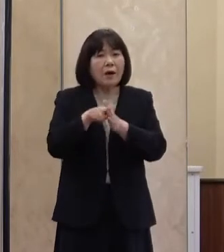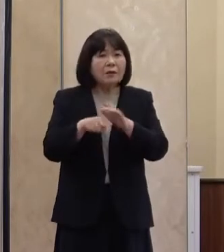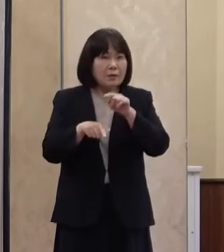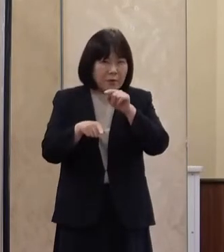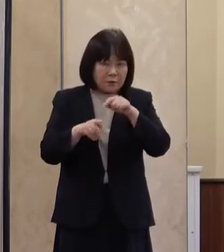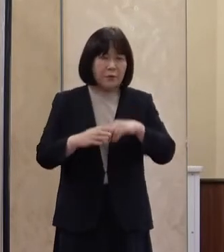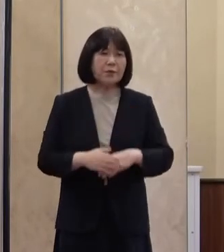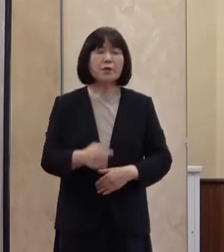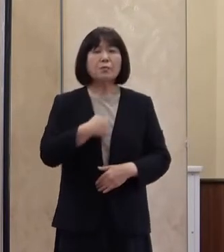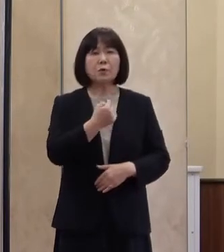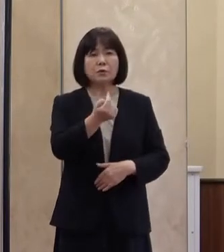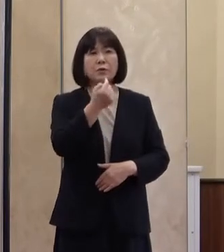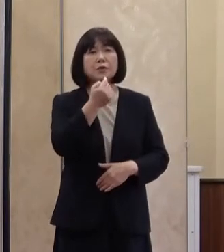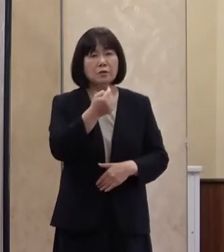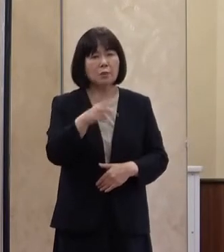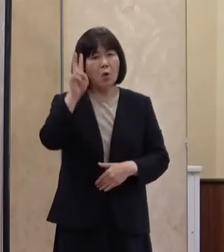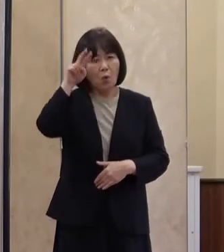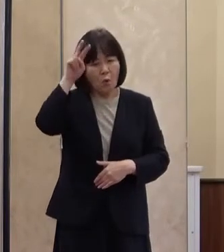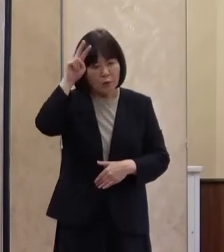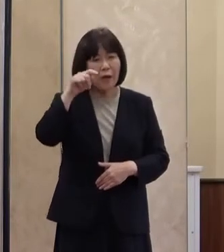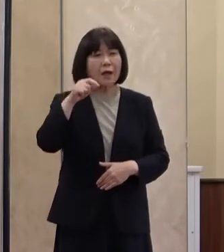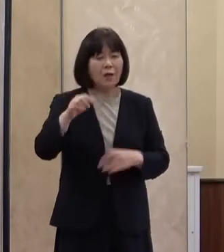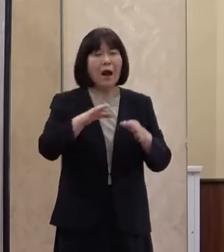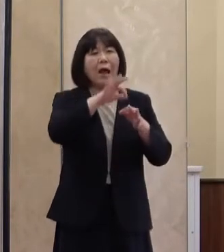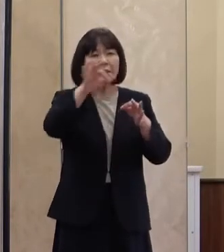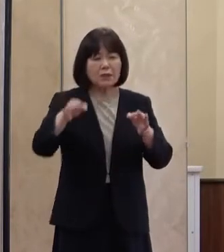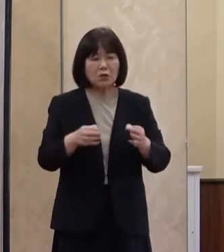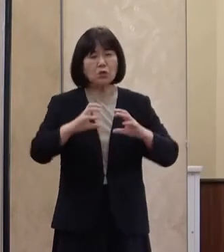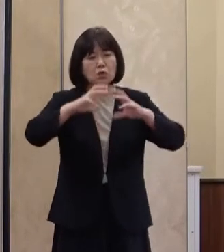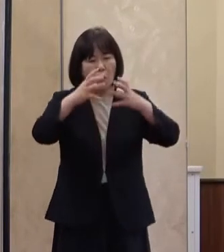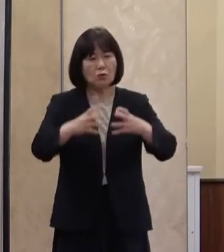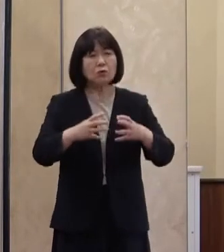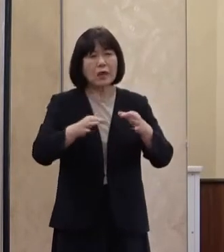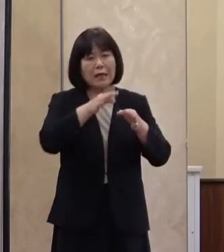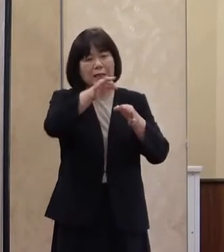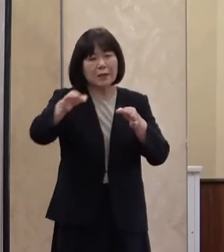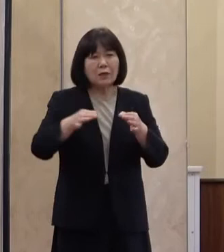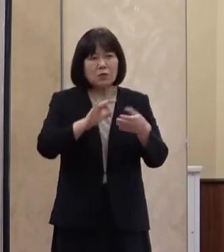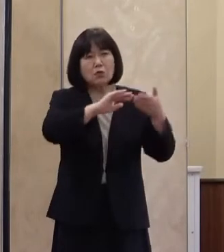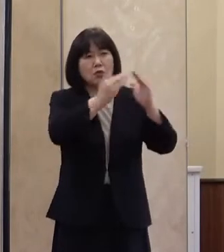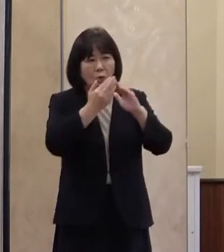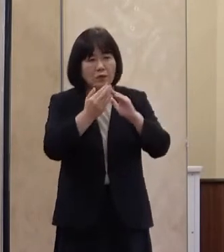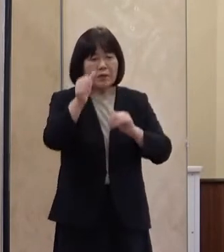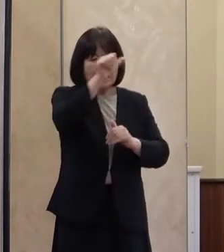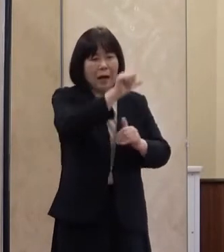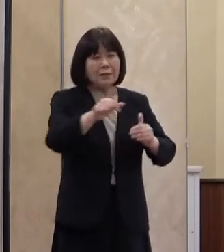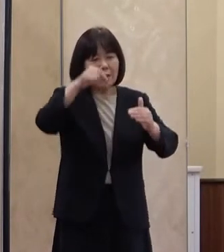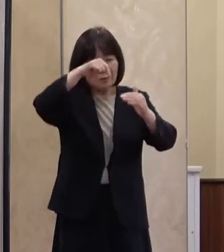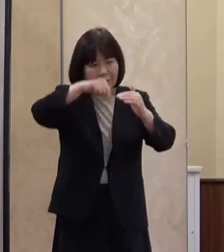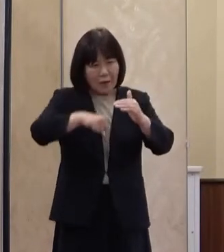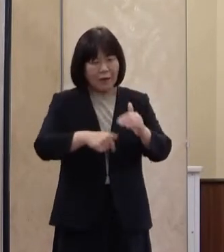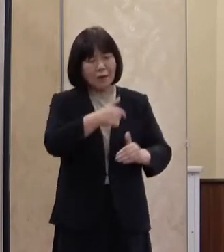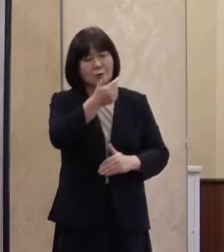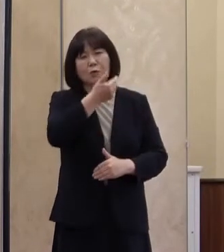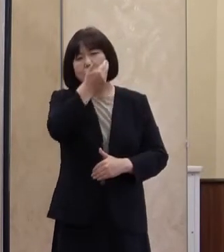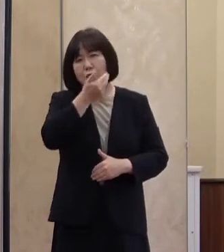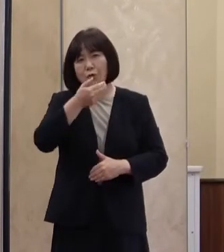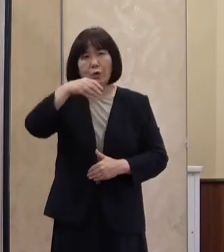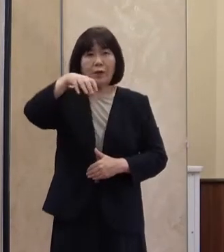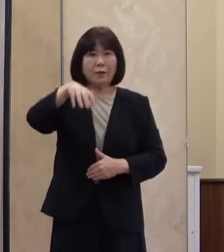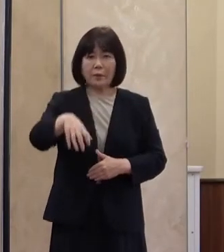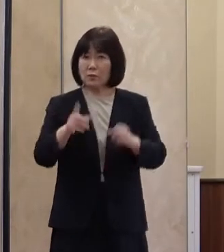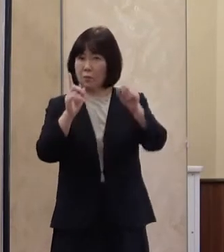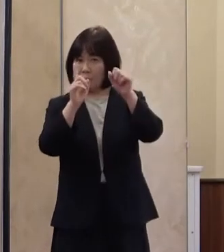から、で僕自身もこの大阪というのは国際金融都市をアジアにおいて特に重要な立ち位置を目指